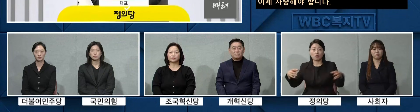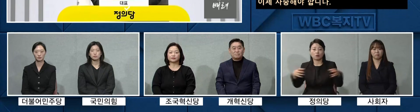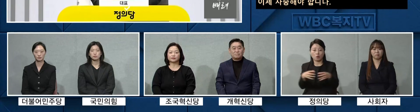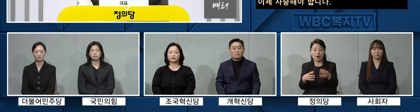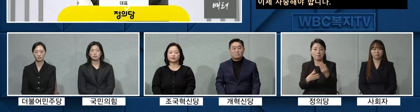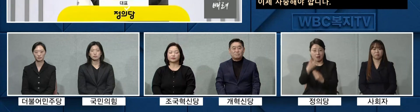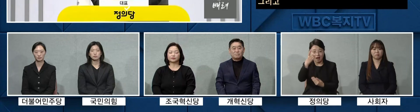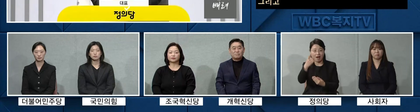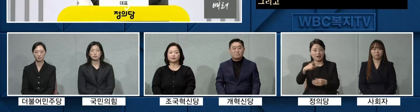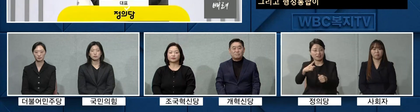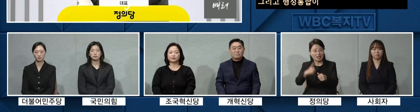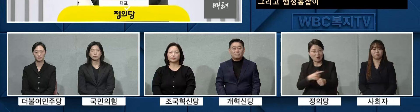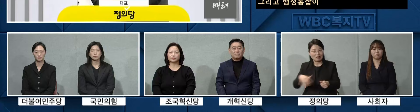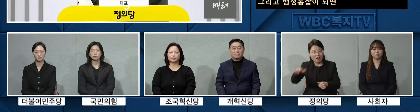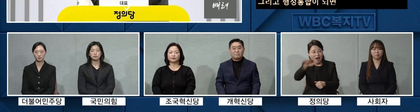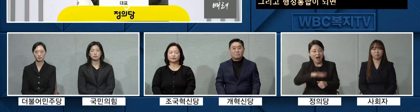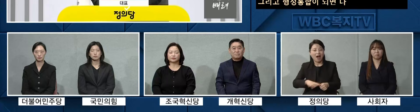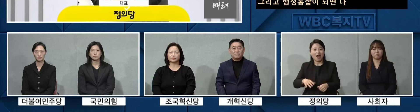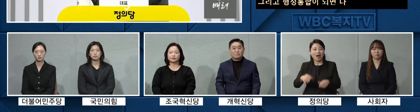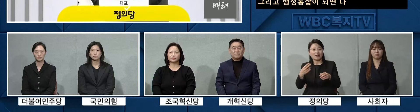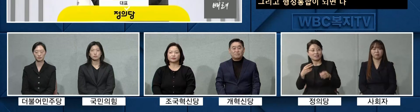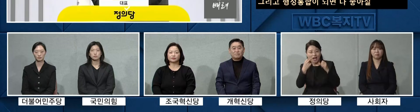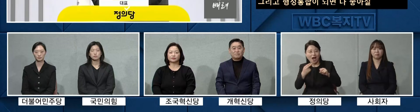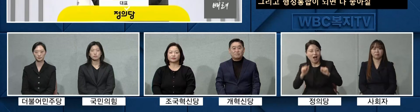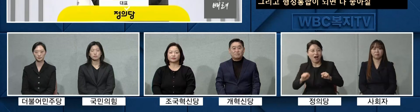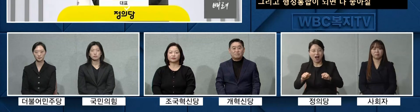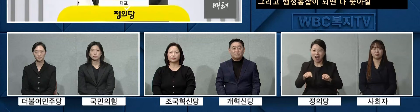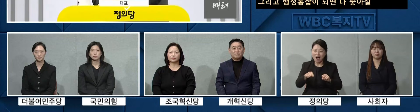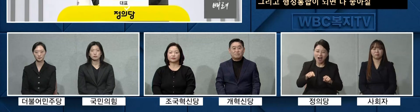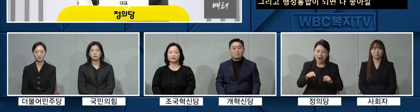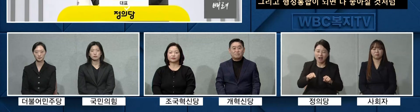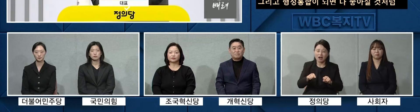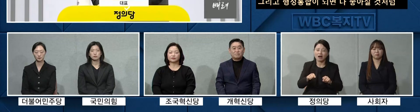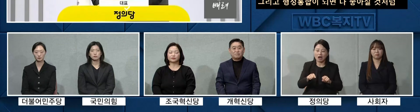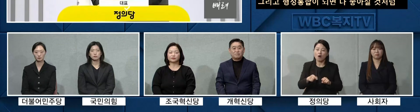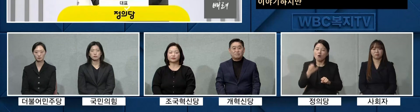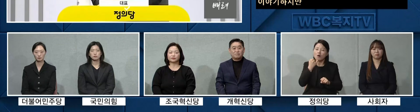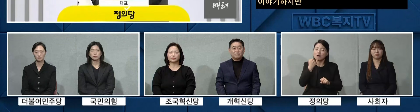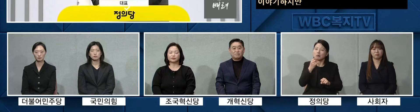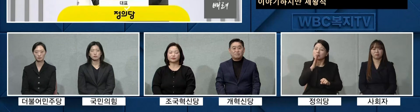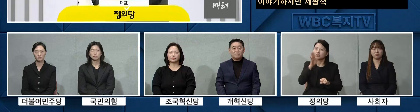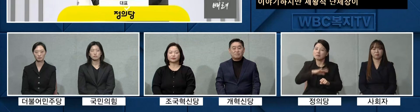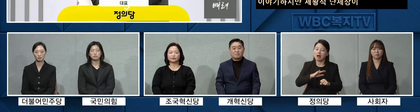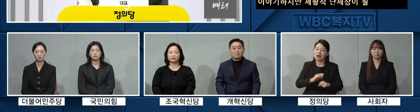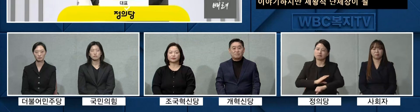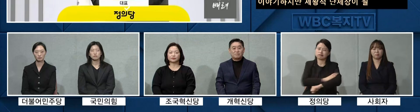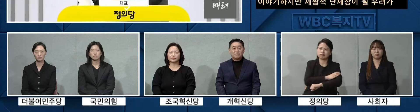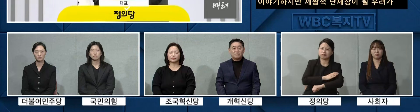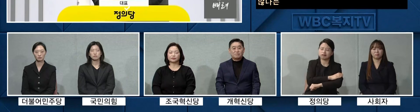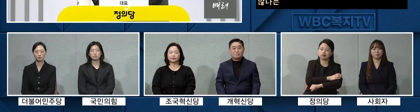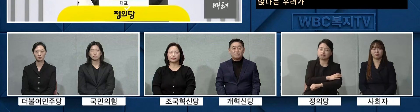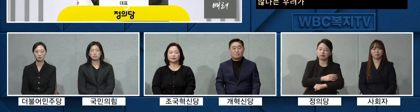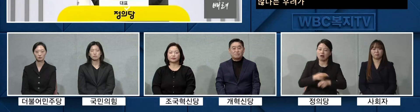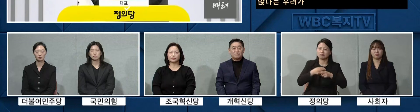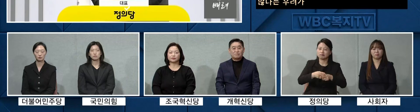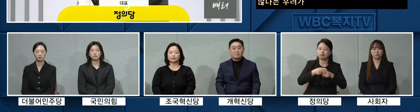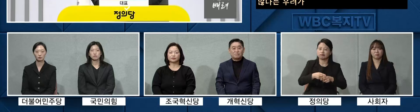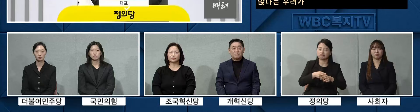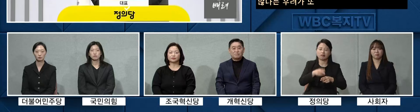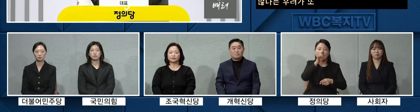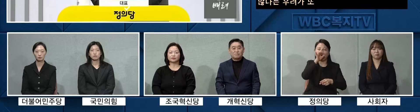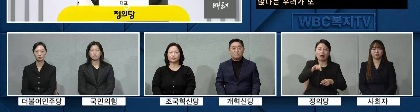되면 다 좋아질 것처럼 이야기하지만 제왕적 단체장이 될 우려가 많다는 우려가 또 큽니다. 권한 남용을